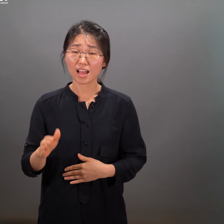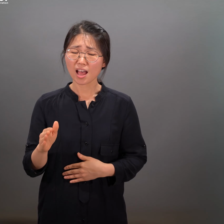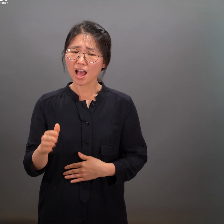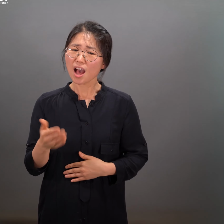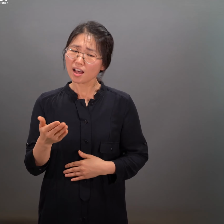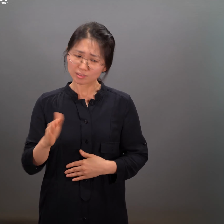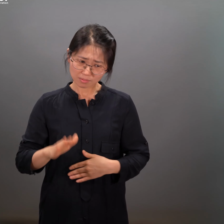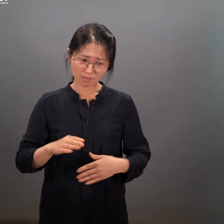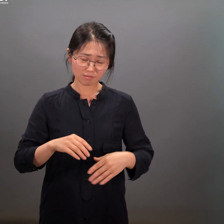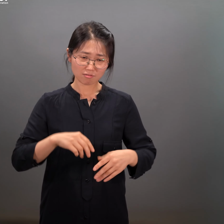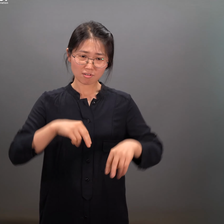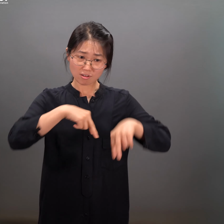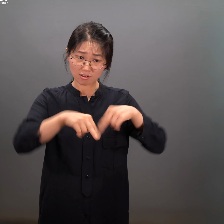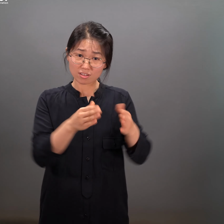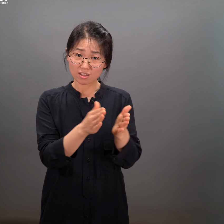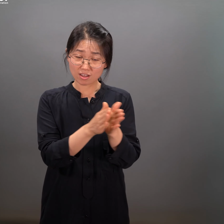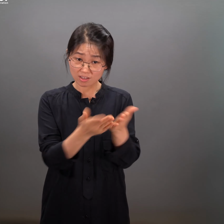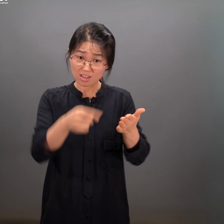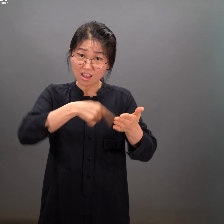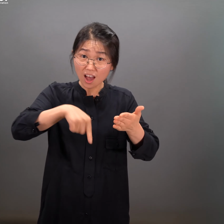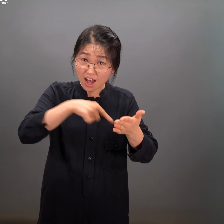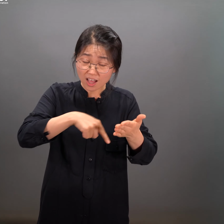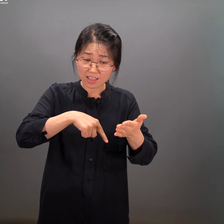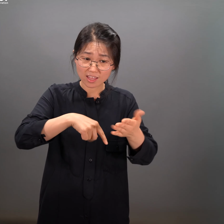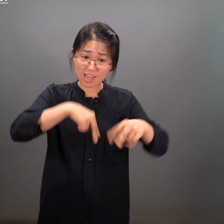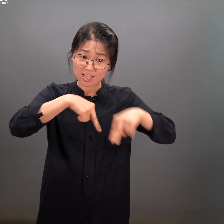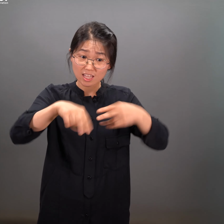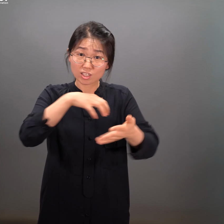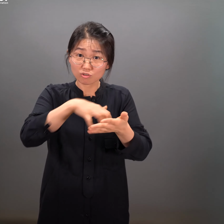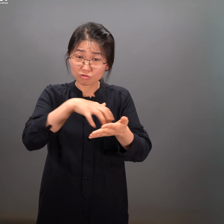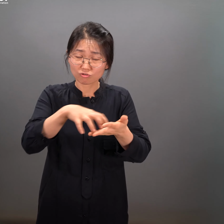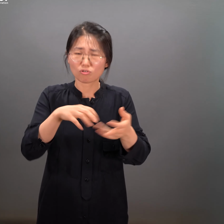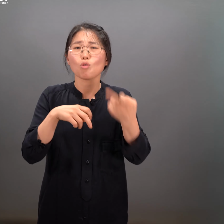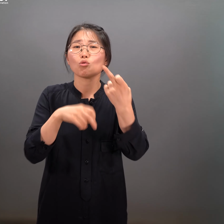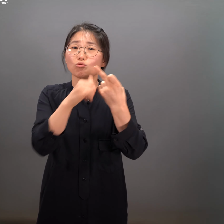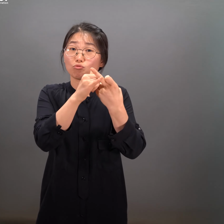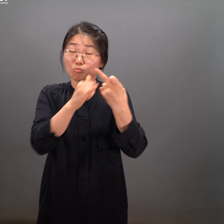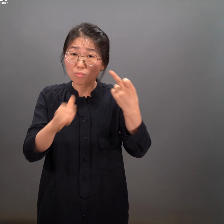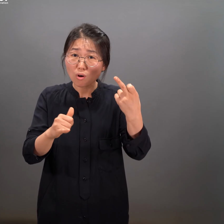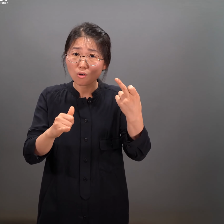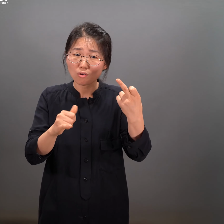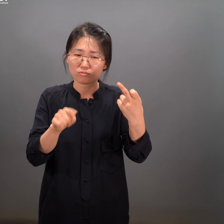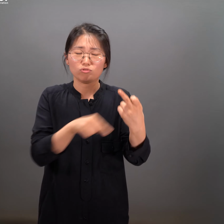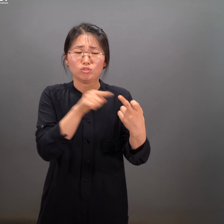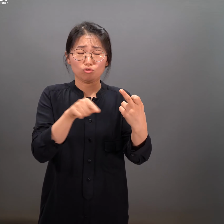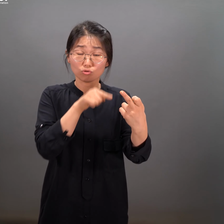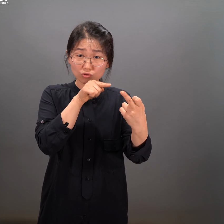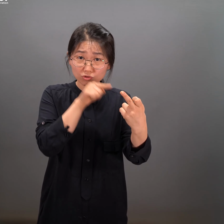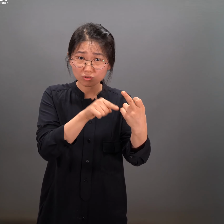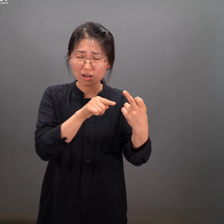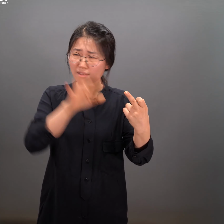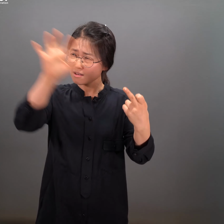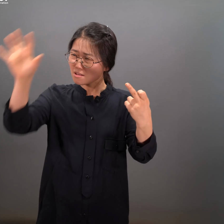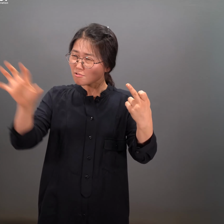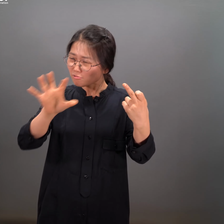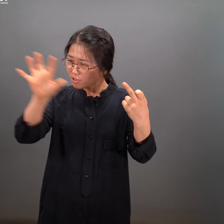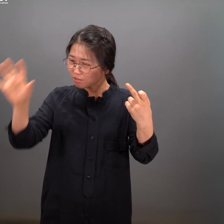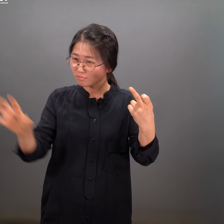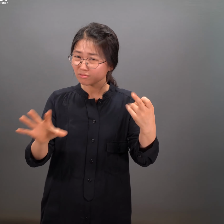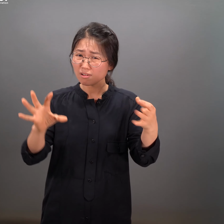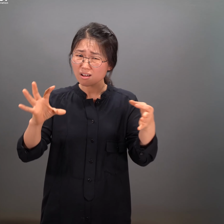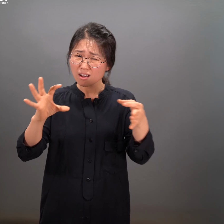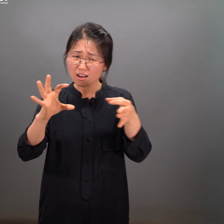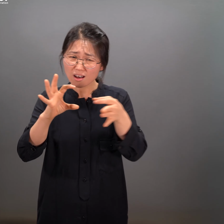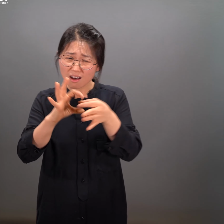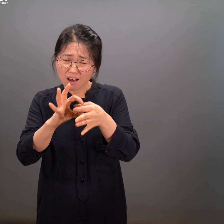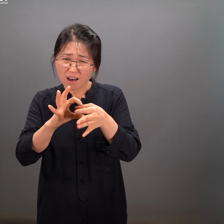12명의 사사 중에 우리 사사기의 12명의 사사기들이 등장하는데요. 그 12명의 사사 중에 그 순환 구조를 갖고